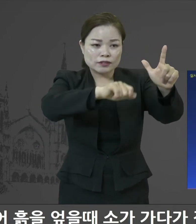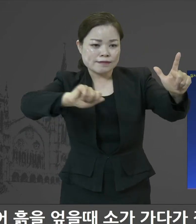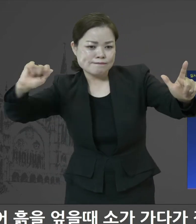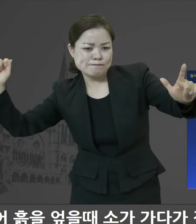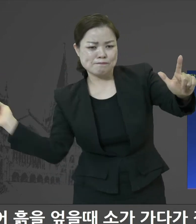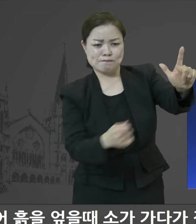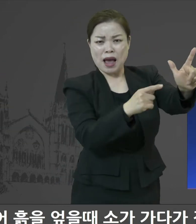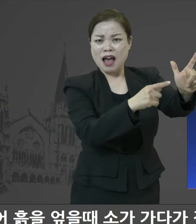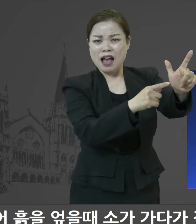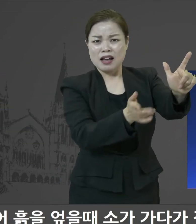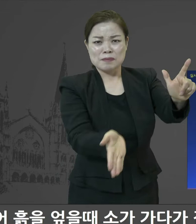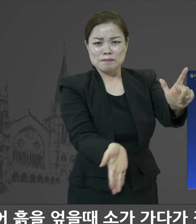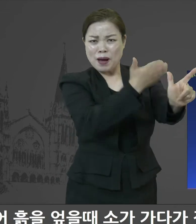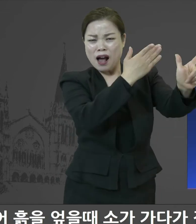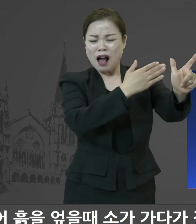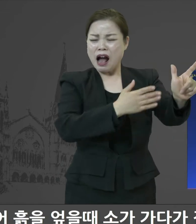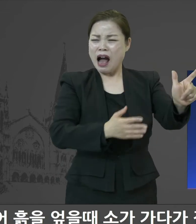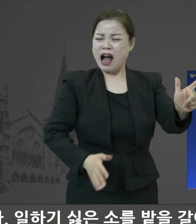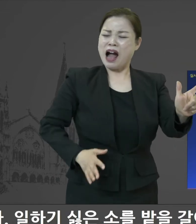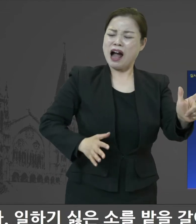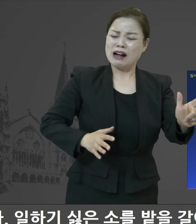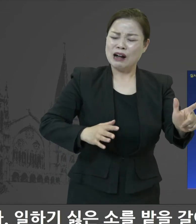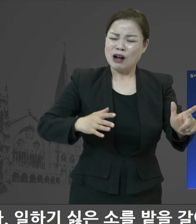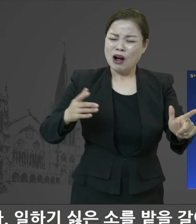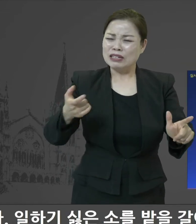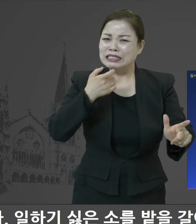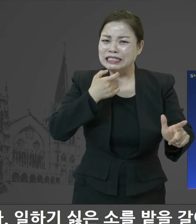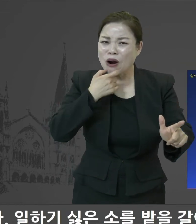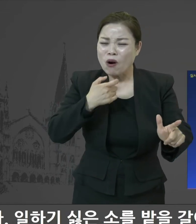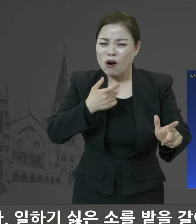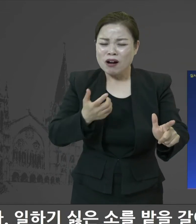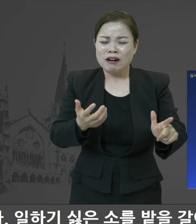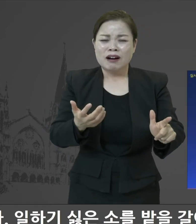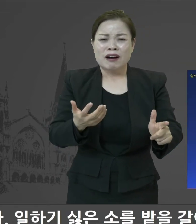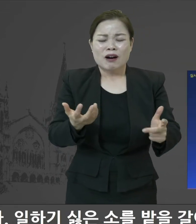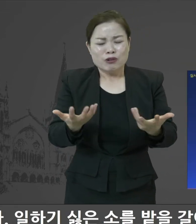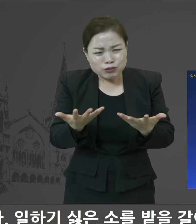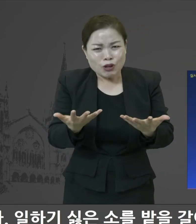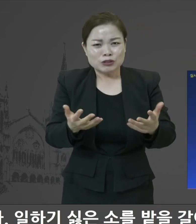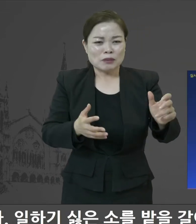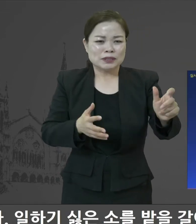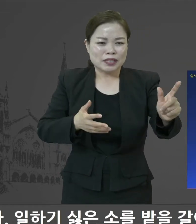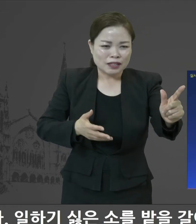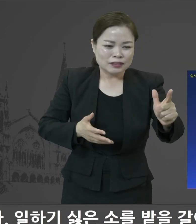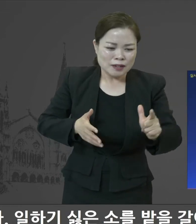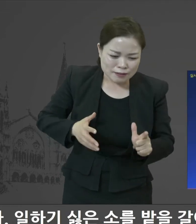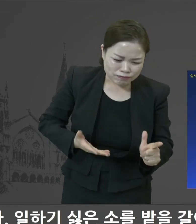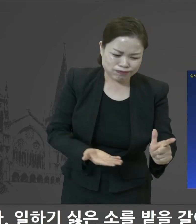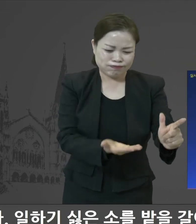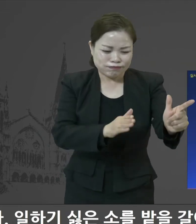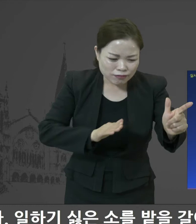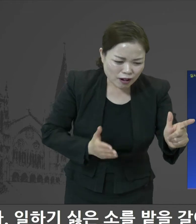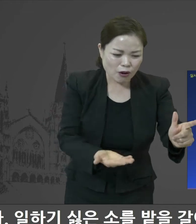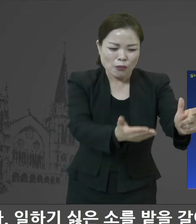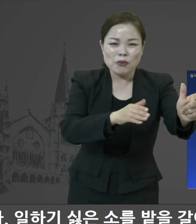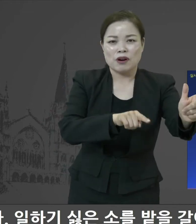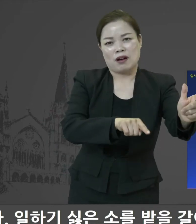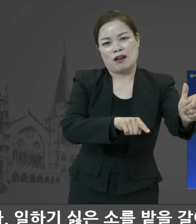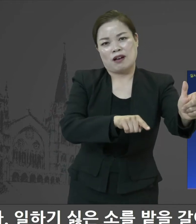소등에 때립니다. 그러면 소는 아파서 두들겨 맞기 싫어서 어쩔 수 없이 밭을 갈아엎습니다.